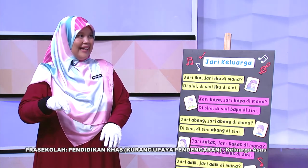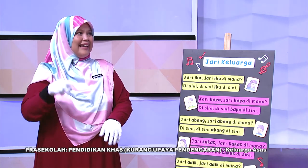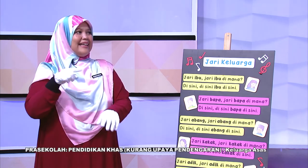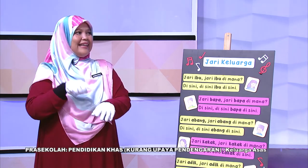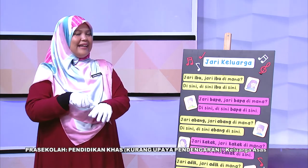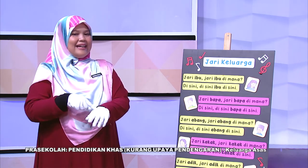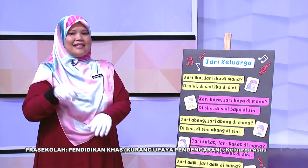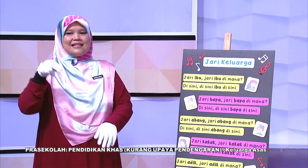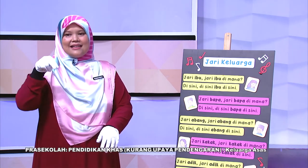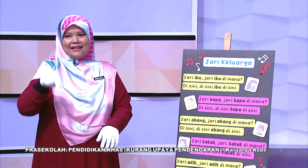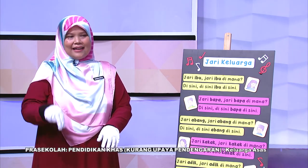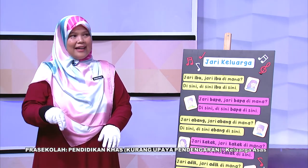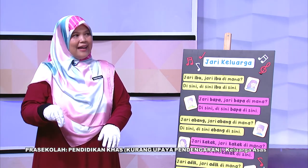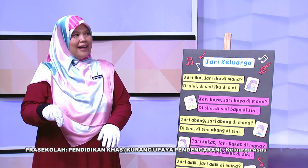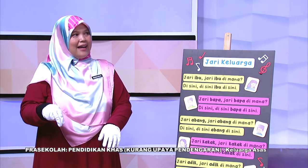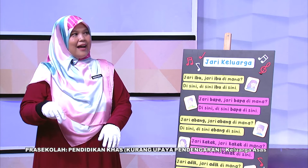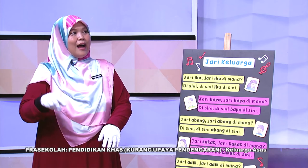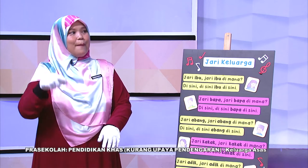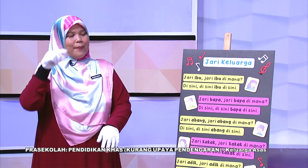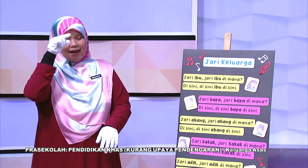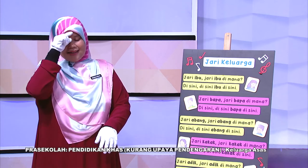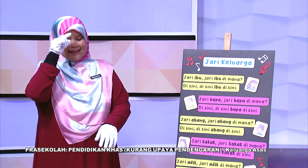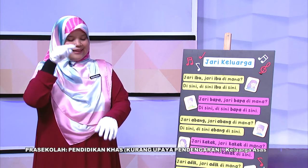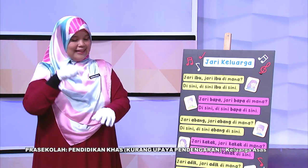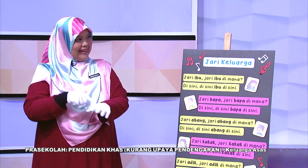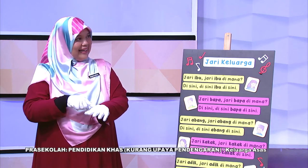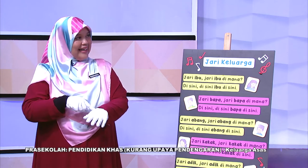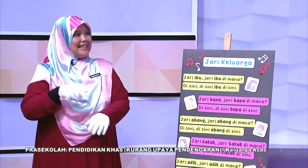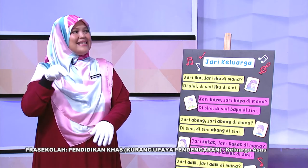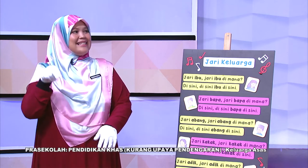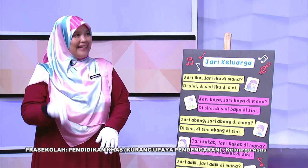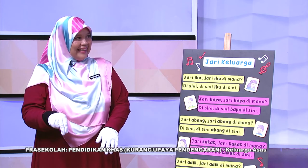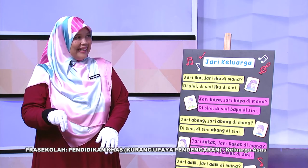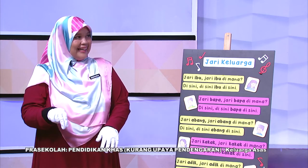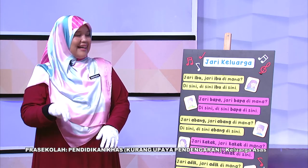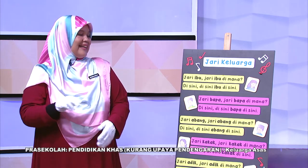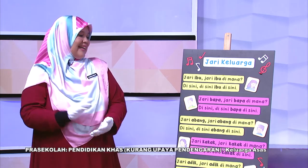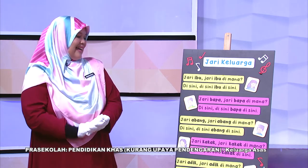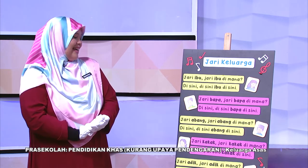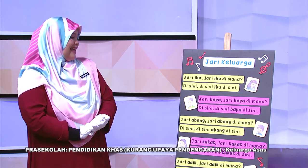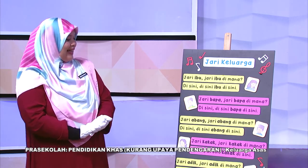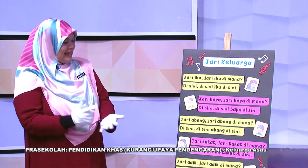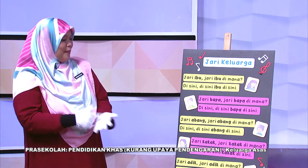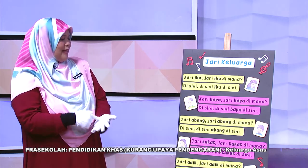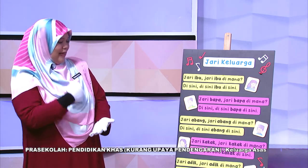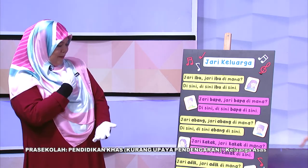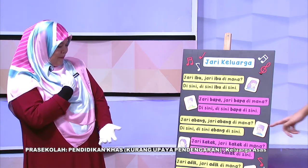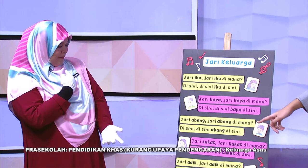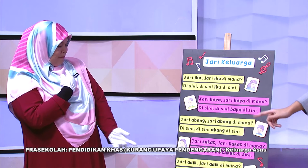di sini apa di sini oke lagi Siapa lagi tadi